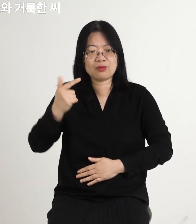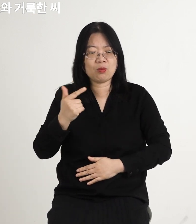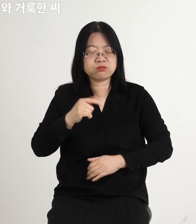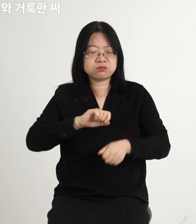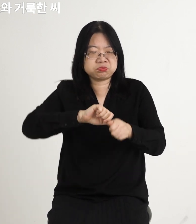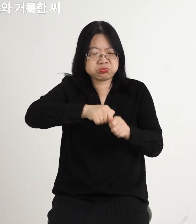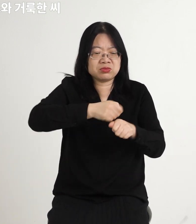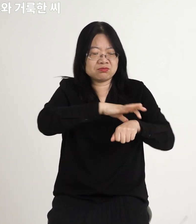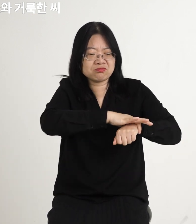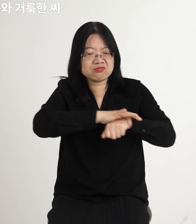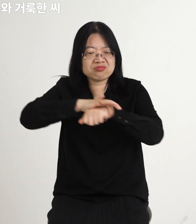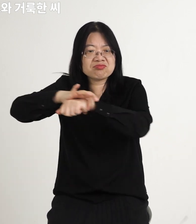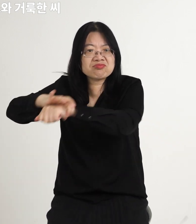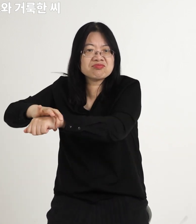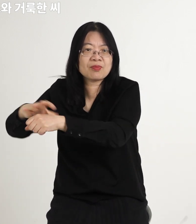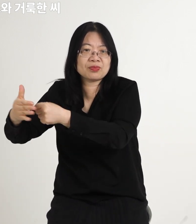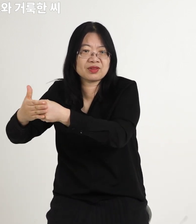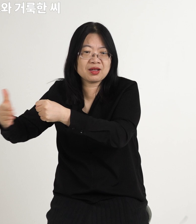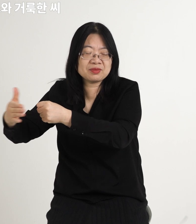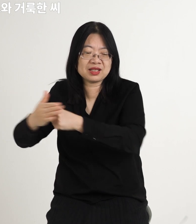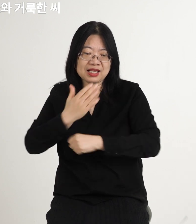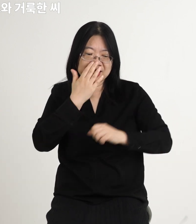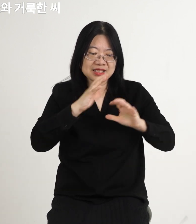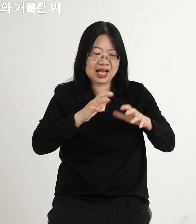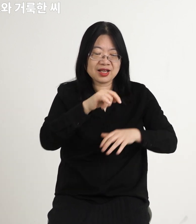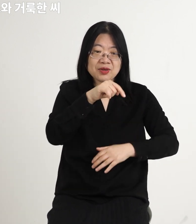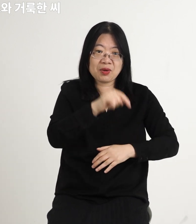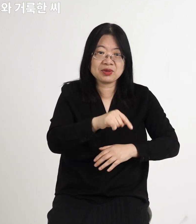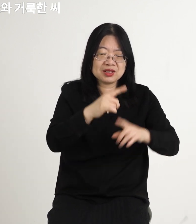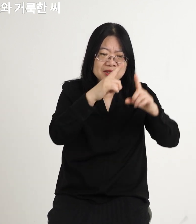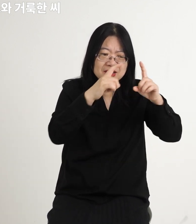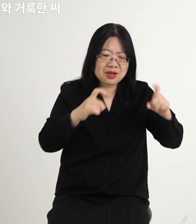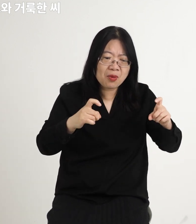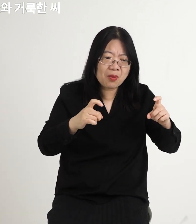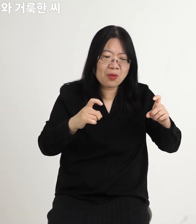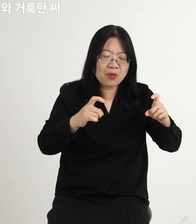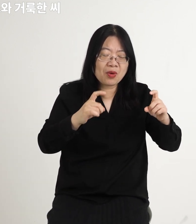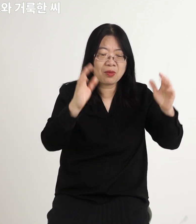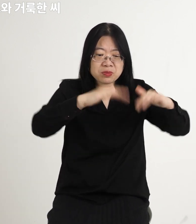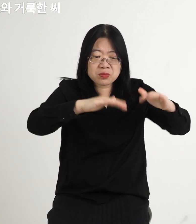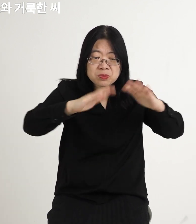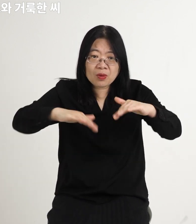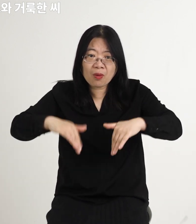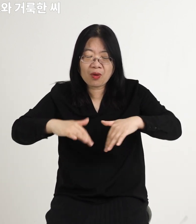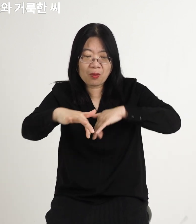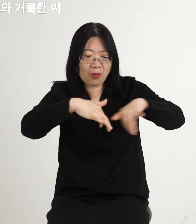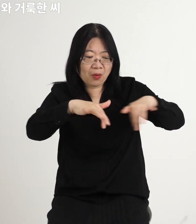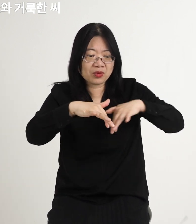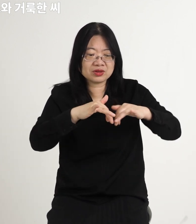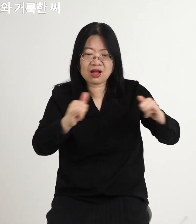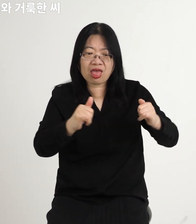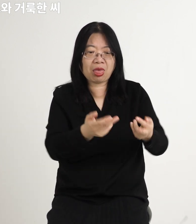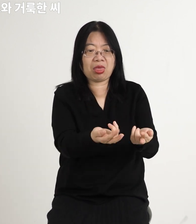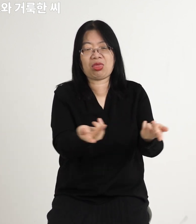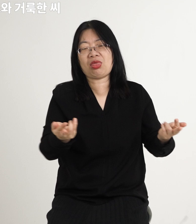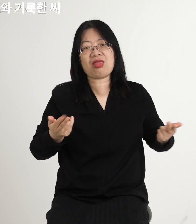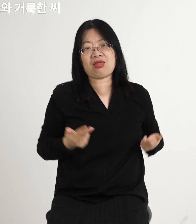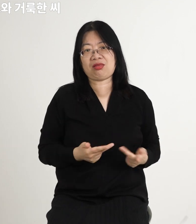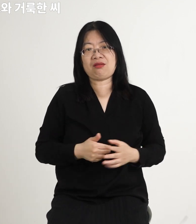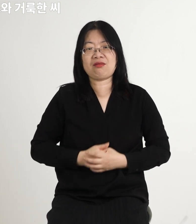끌려갈 겁니다. 그러니까 성읍들은 황폐되고 거리엔 사람이 없어지고 그렇게 되겠죠. 그러니까